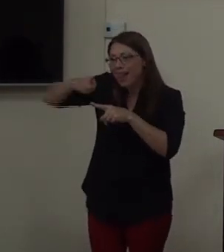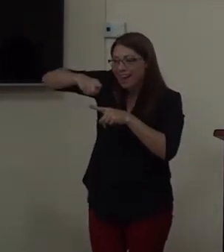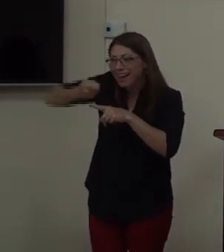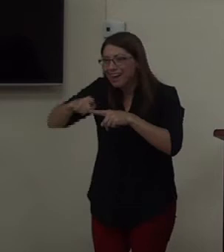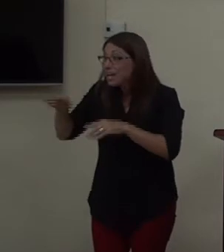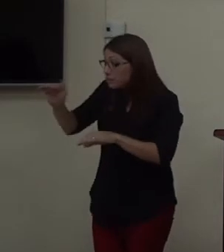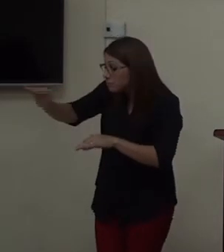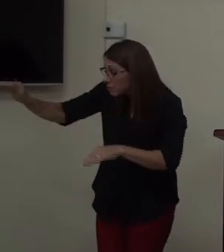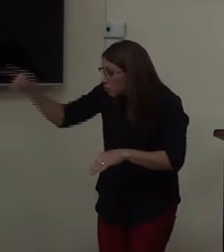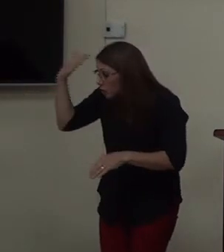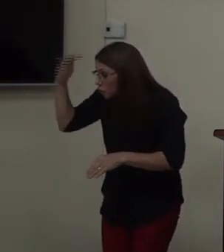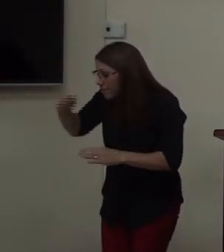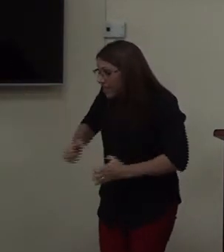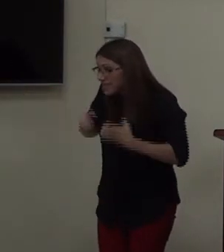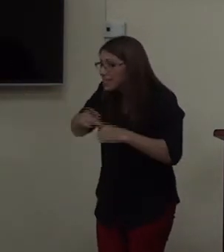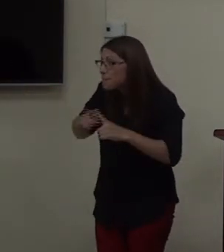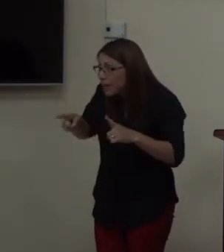pero además es un aún